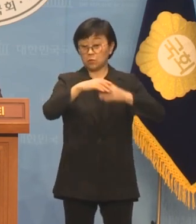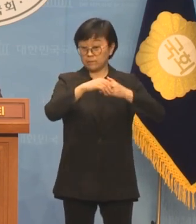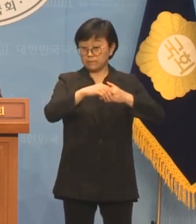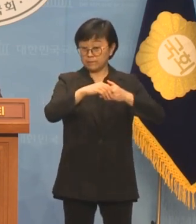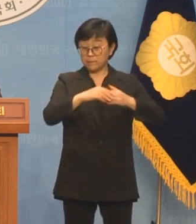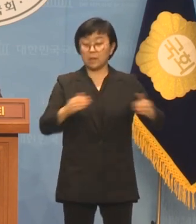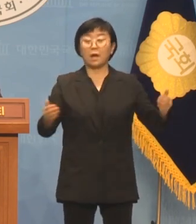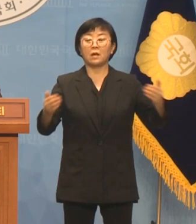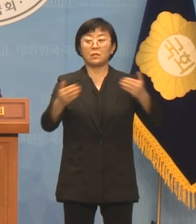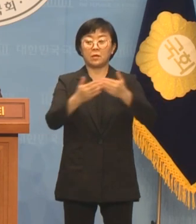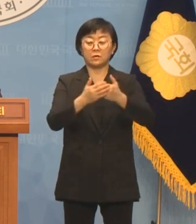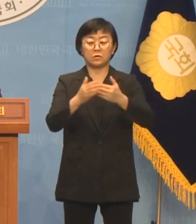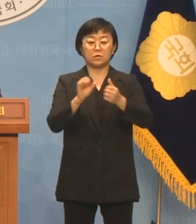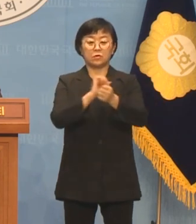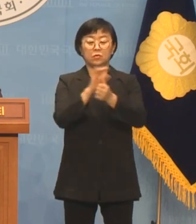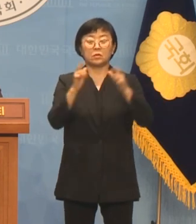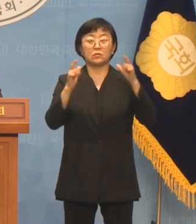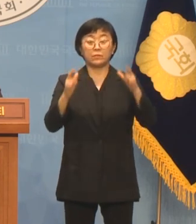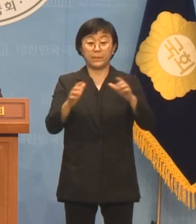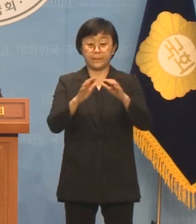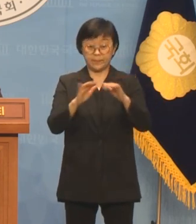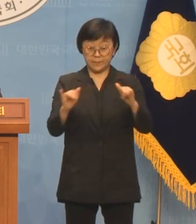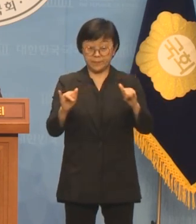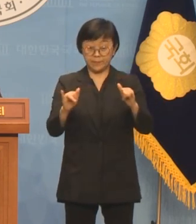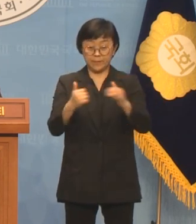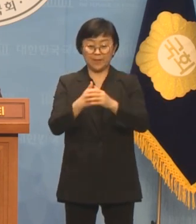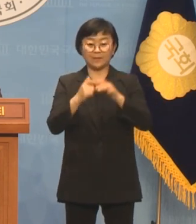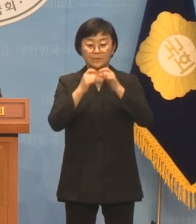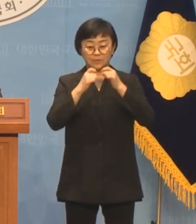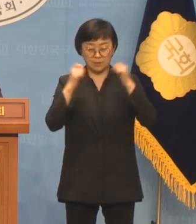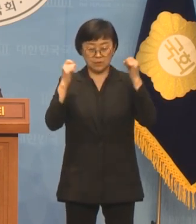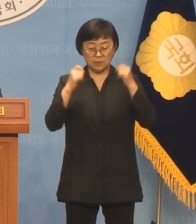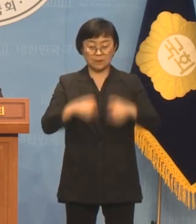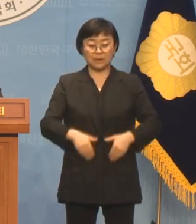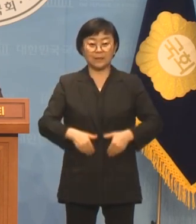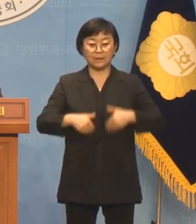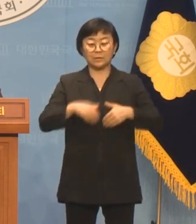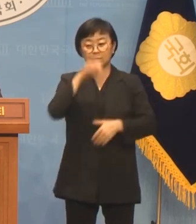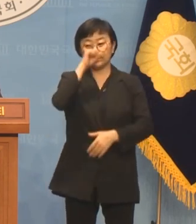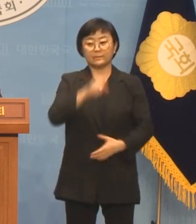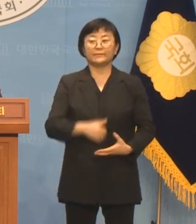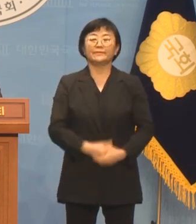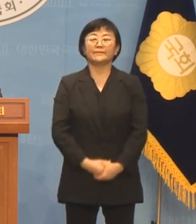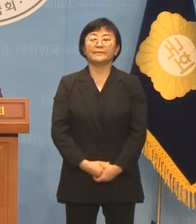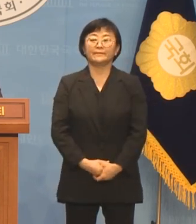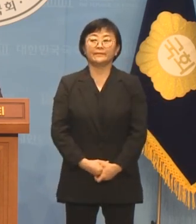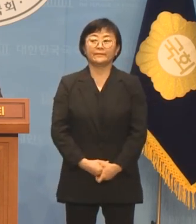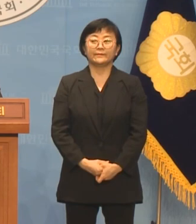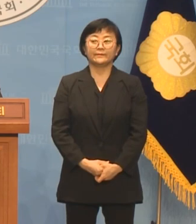잡아주고 안아주던 동작 주민분들의 미소와 온기가 참 좋았습니다.